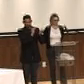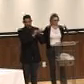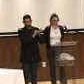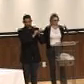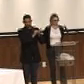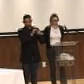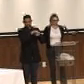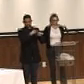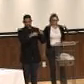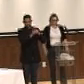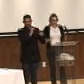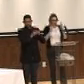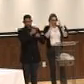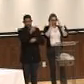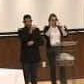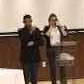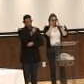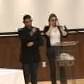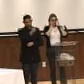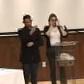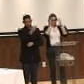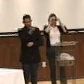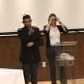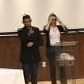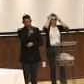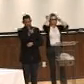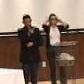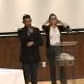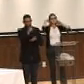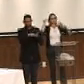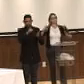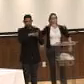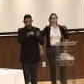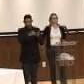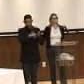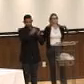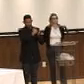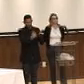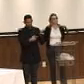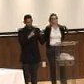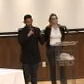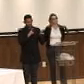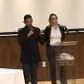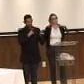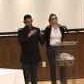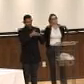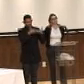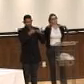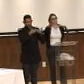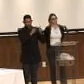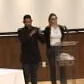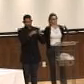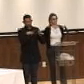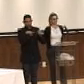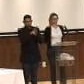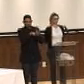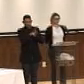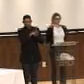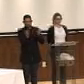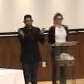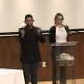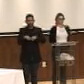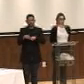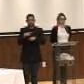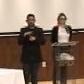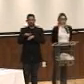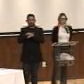da sua gestão, 27 dos 32 técnicos assinaram. Nós temos aqui pedido de abertura de sindicância pela sua incapacidade